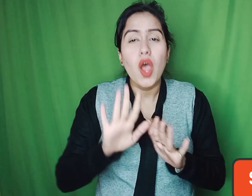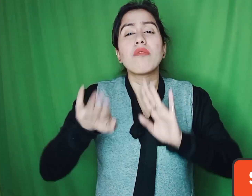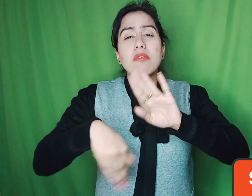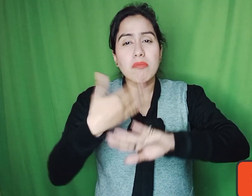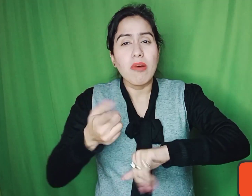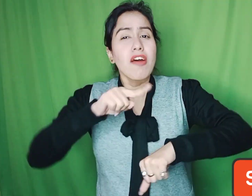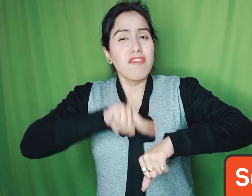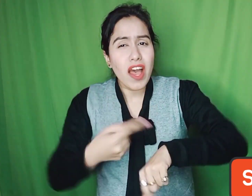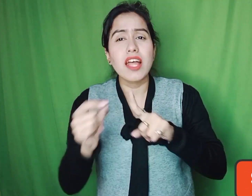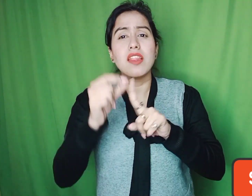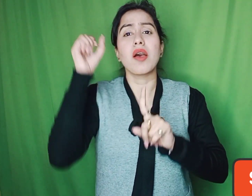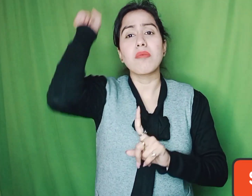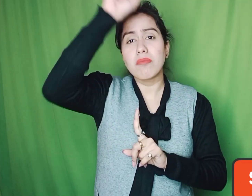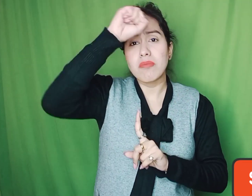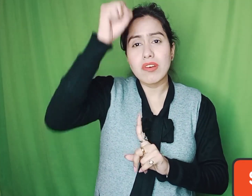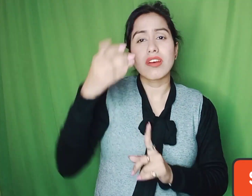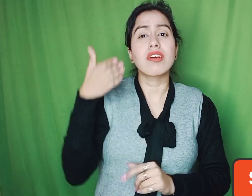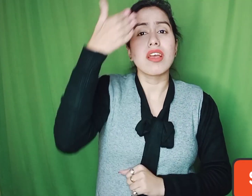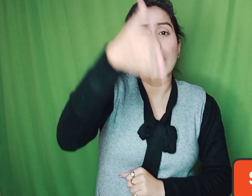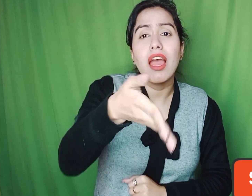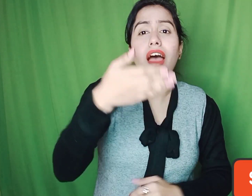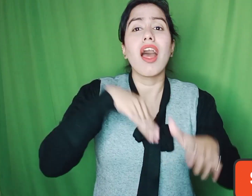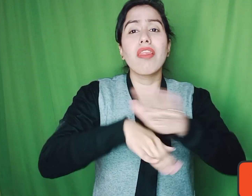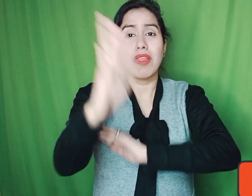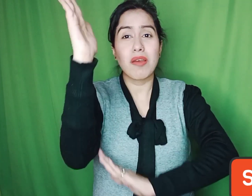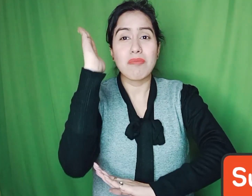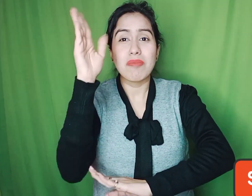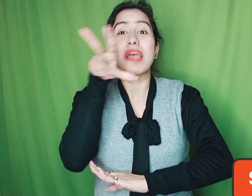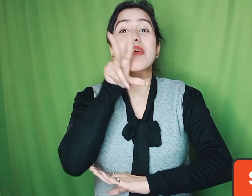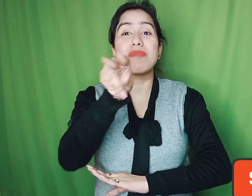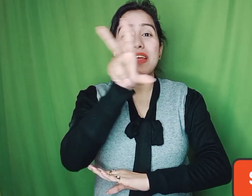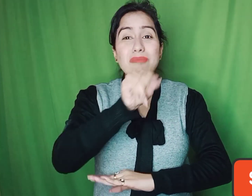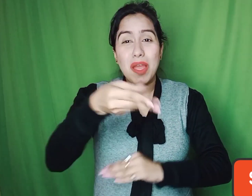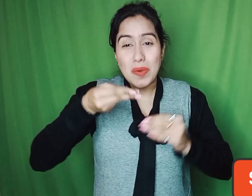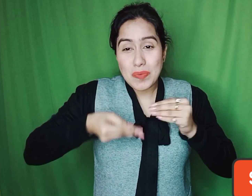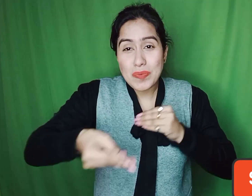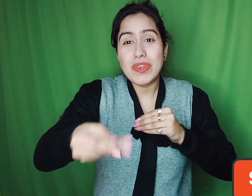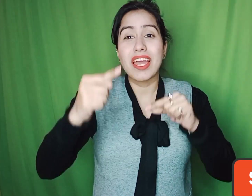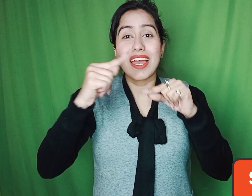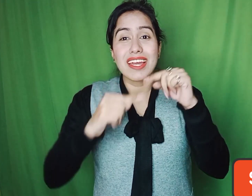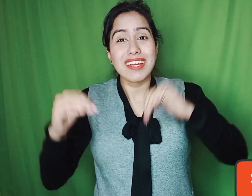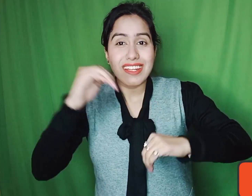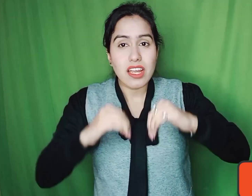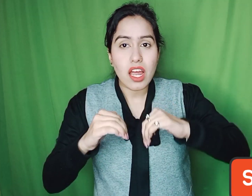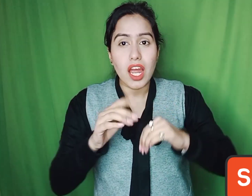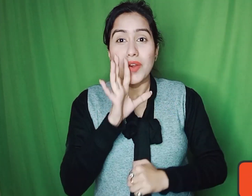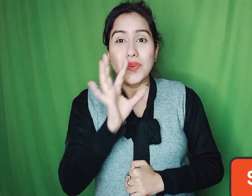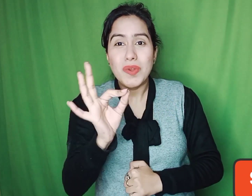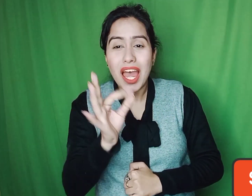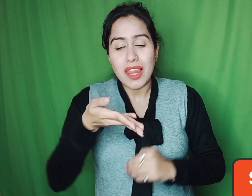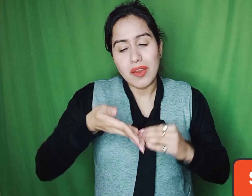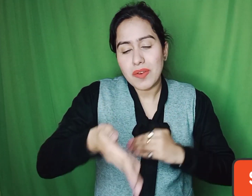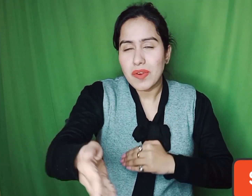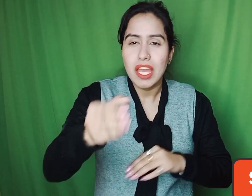दौरे पे निकले थे अपनी रैली के लिए, लेकिन उसी दौरान वह एयरपोर्ट से जा रहे थे